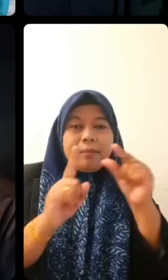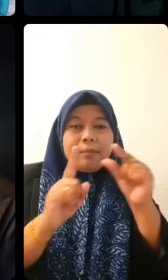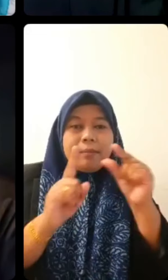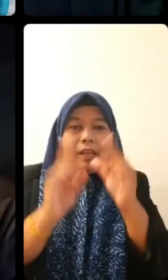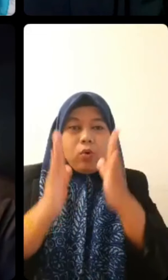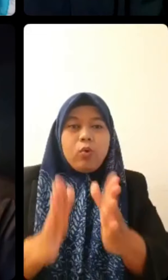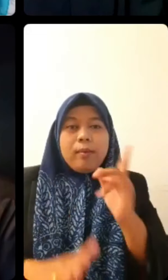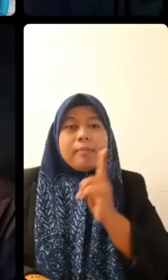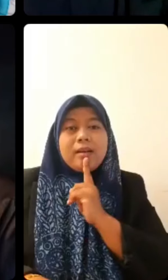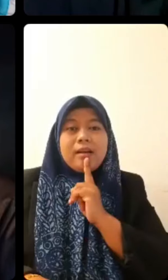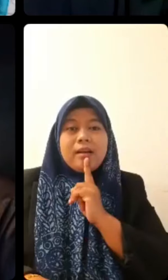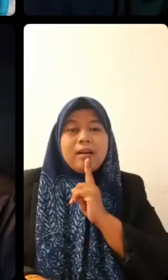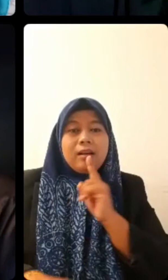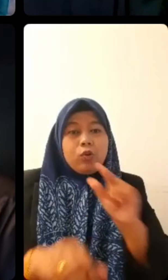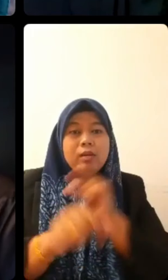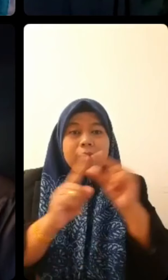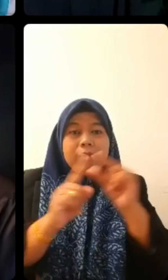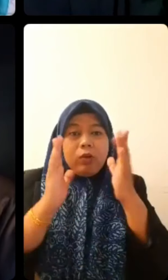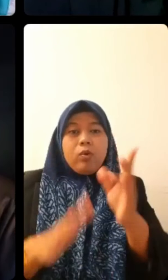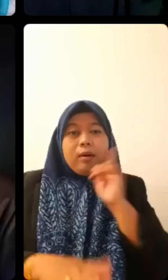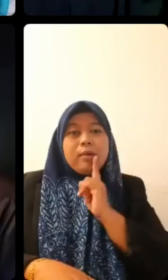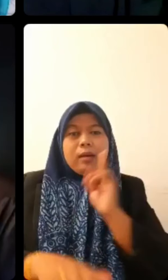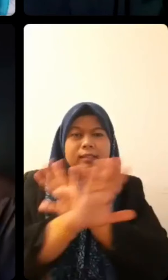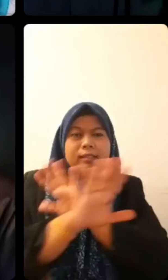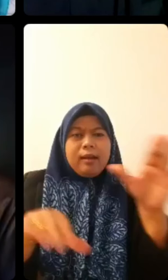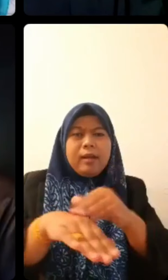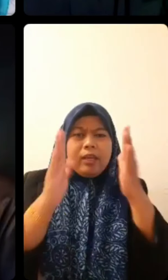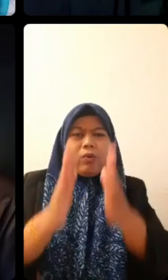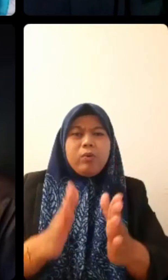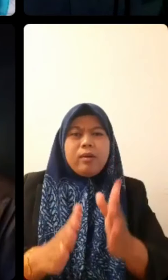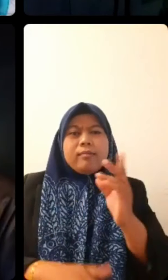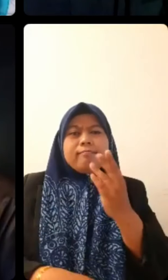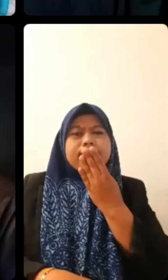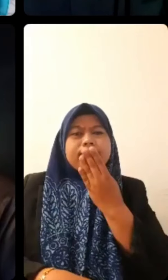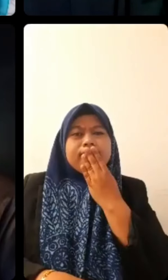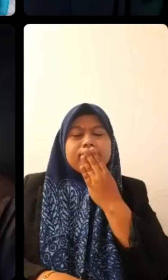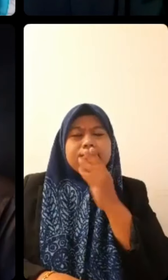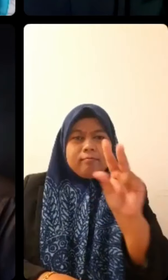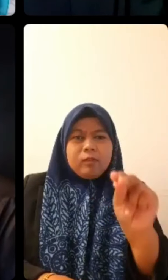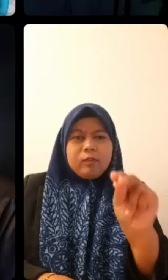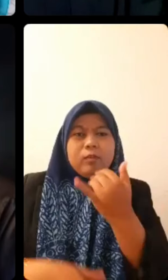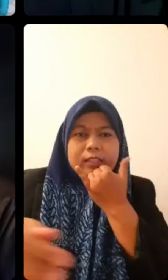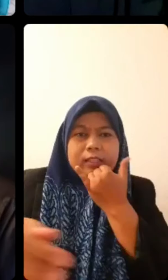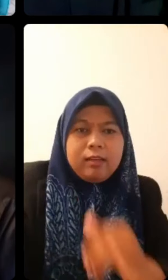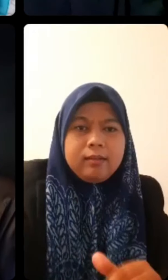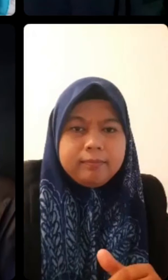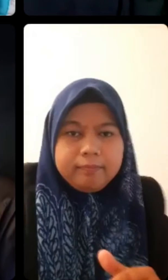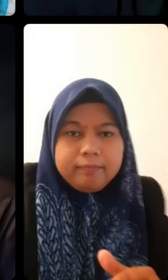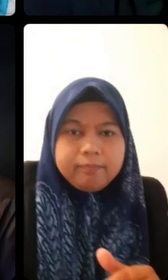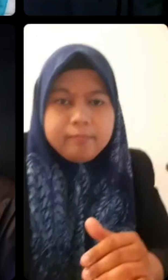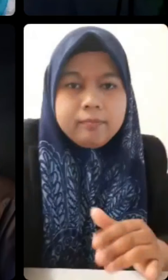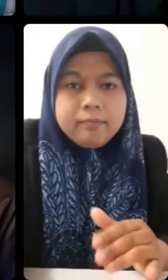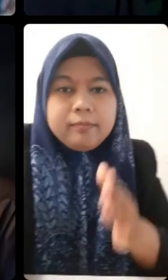pekak bisu. Ini salah. Konsep ini gelaran yang salah lah. Orang pekak. Kita panggil dia orang